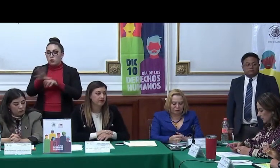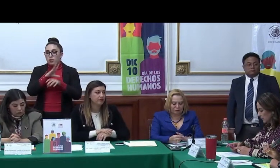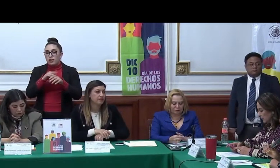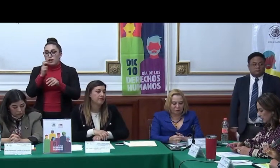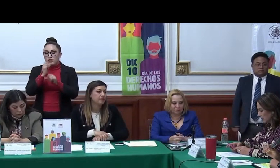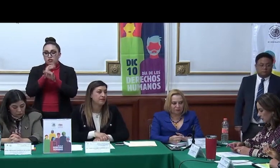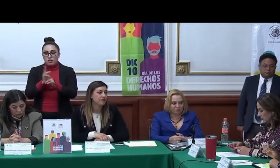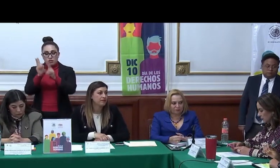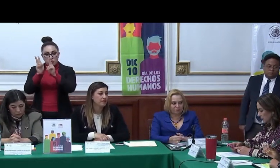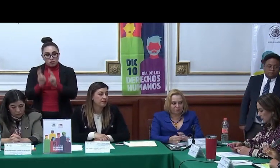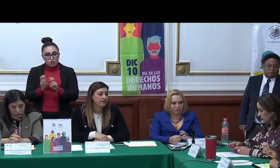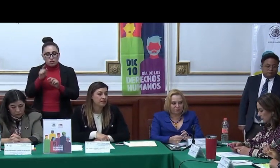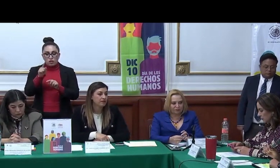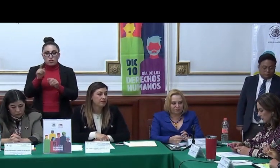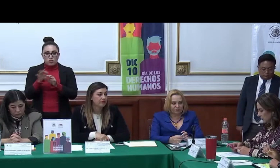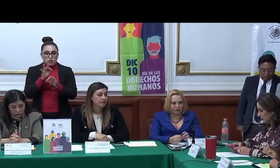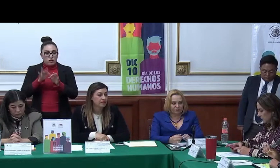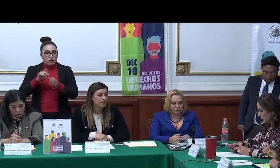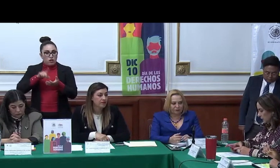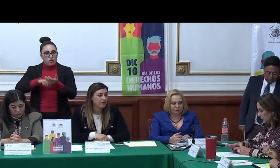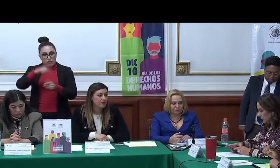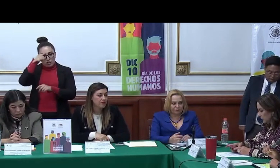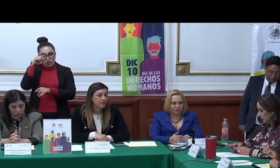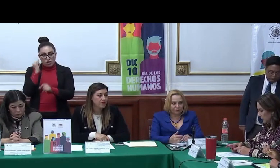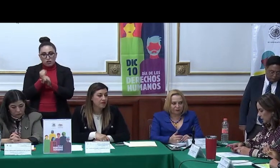en línea. Es